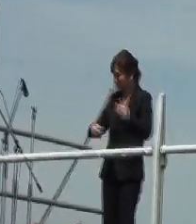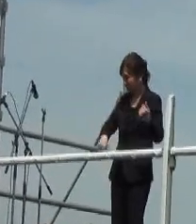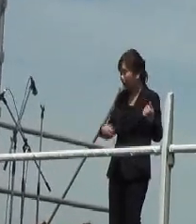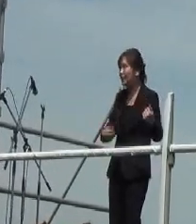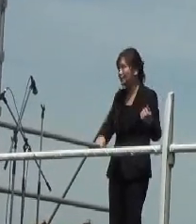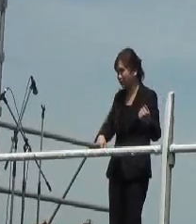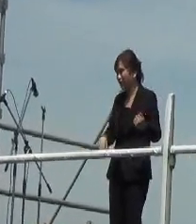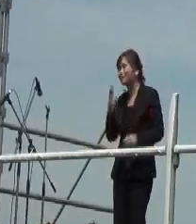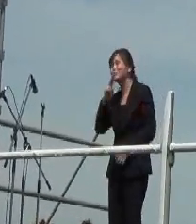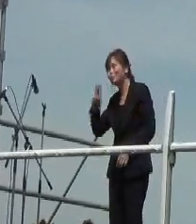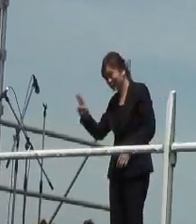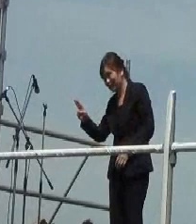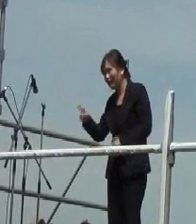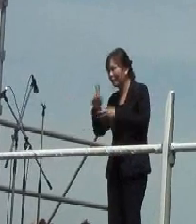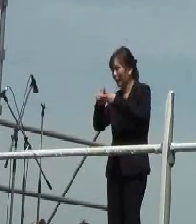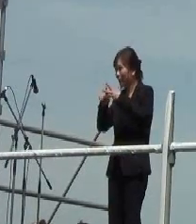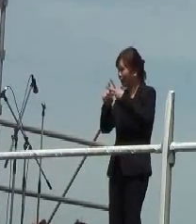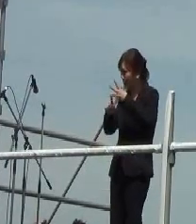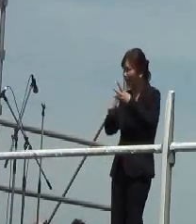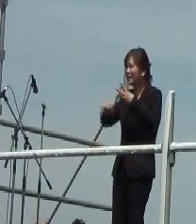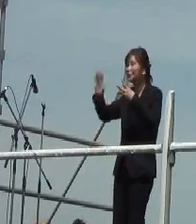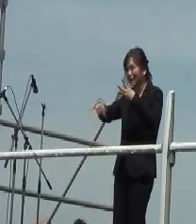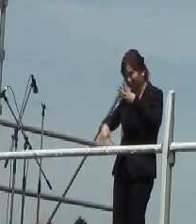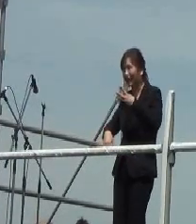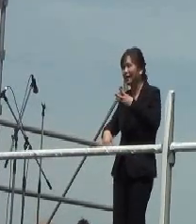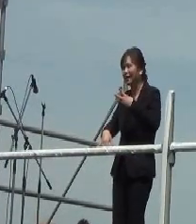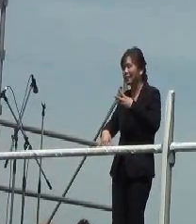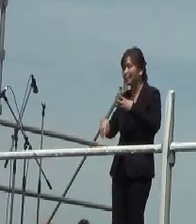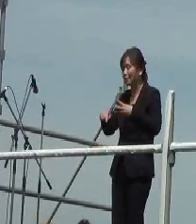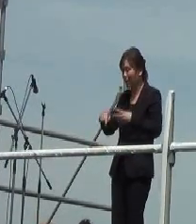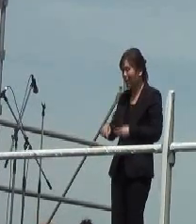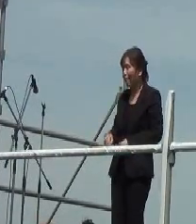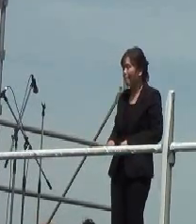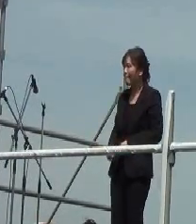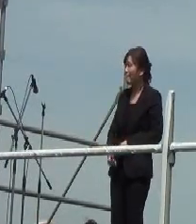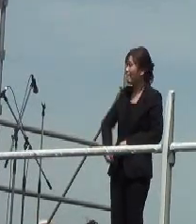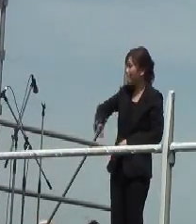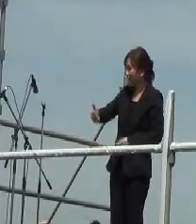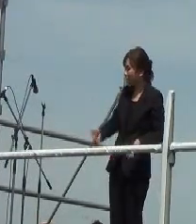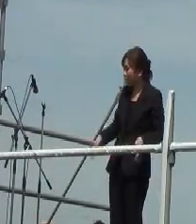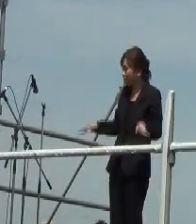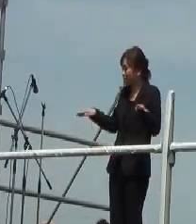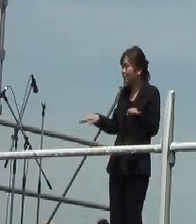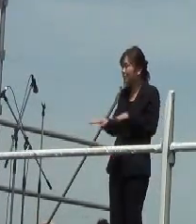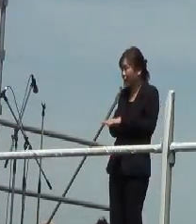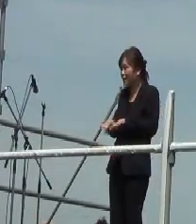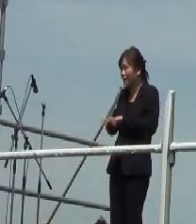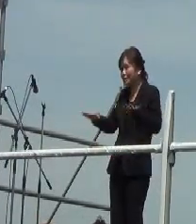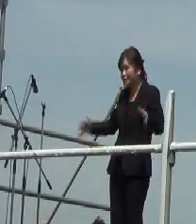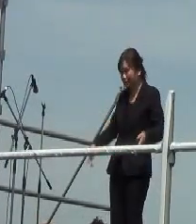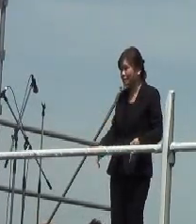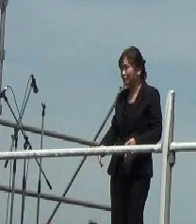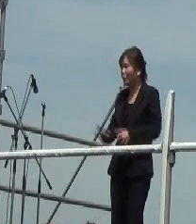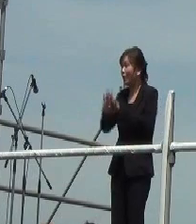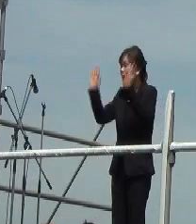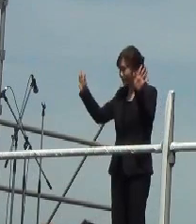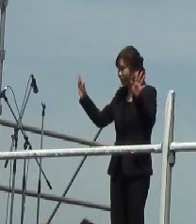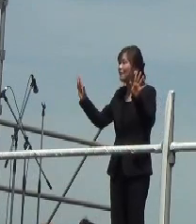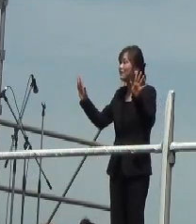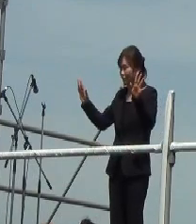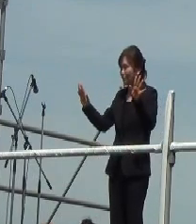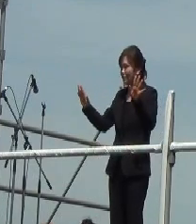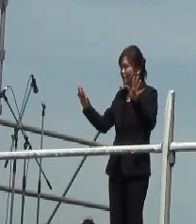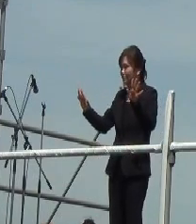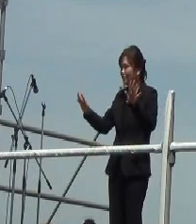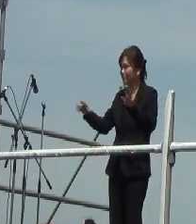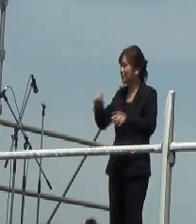後を締めてもらいました。それでは、メインステージの方を、始めるにあたり、司会を、木内みどり